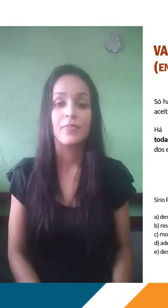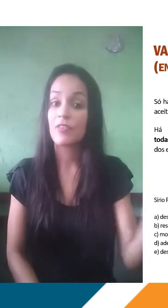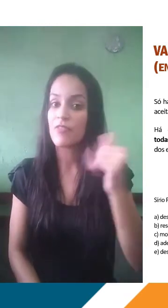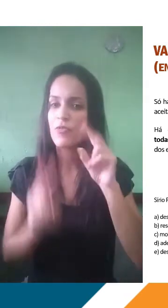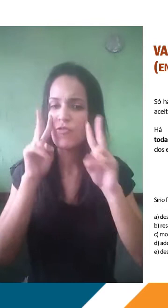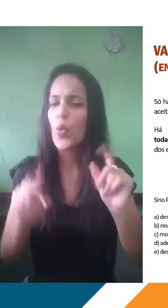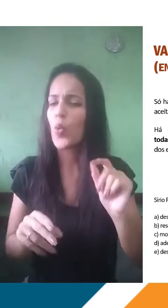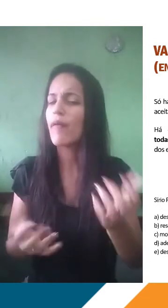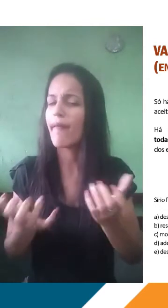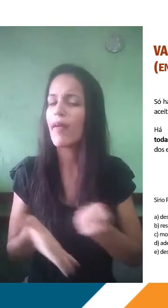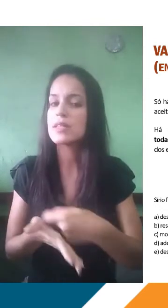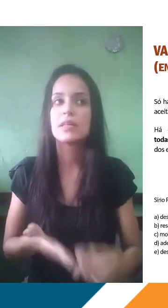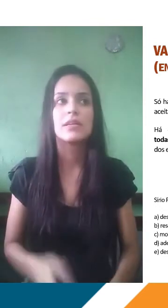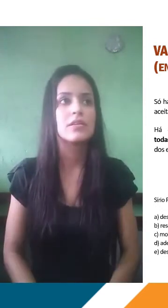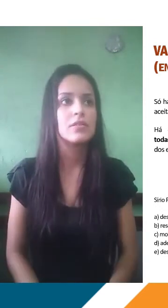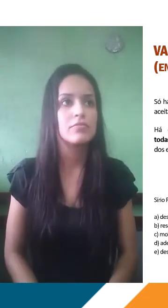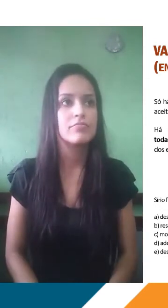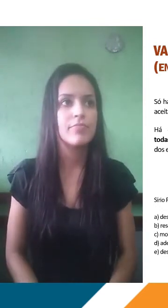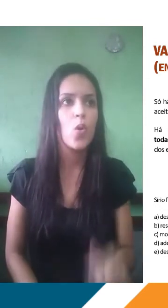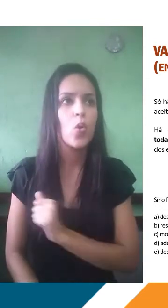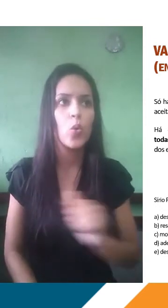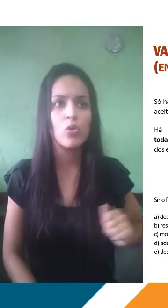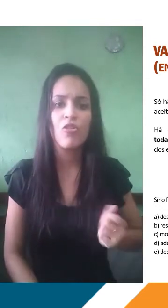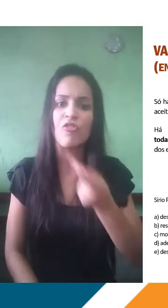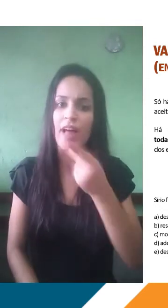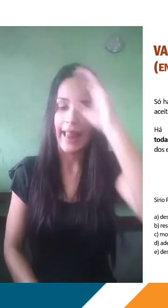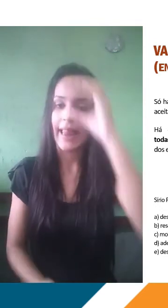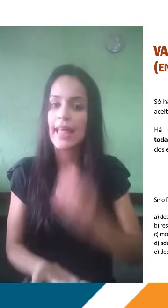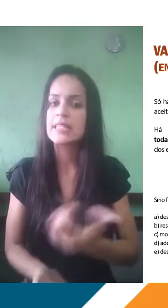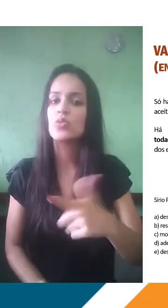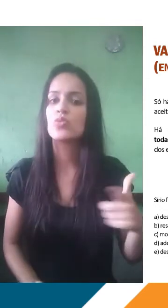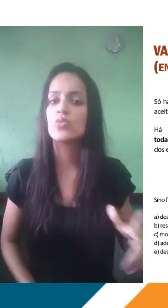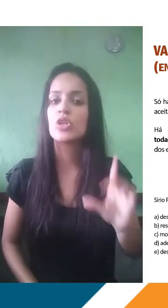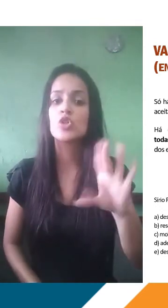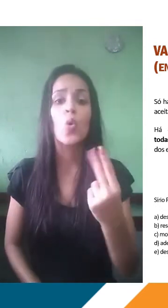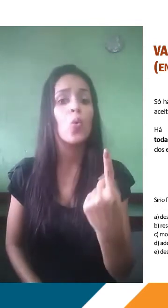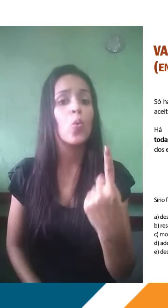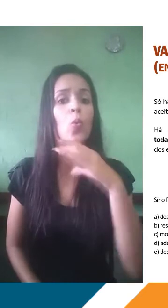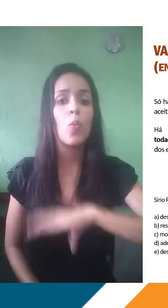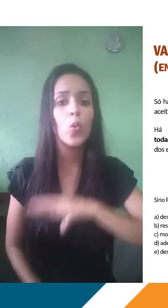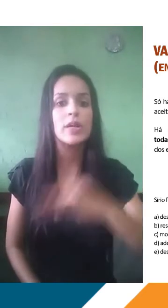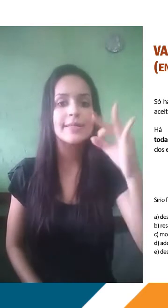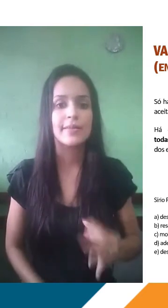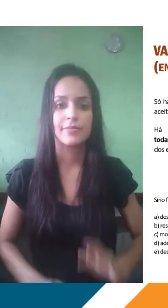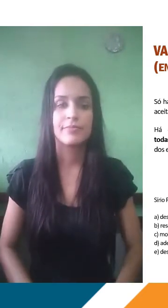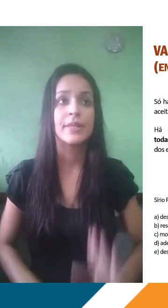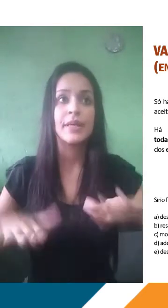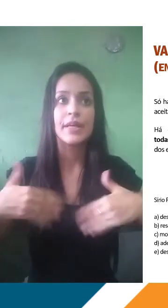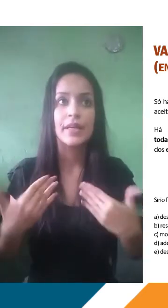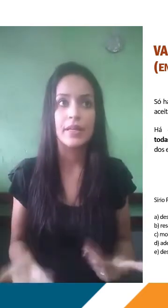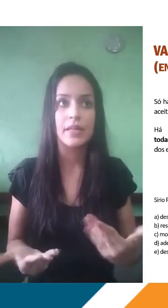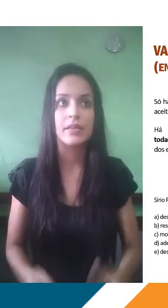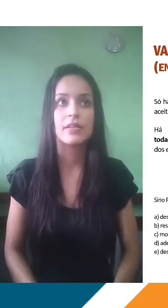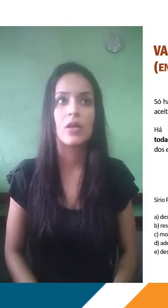Possente defende a tese de que não existe um único português correto Assim sendo, o domínio da língua portuguesa implica,